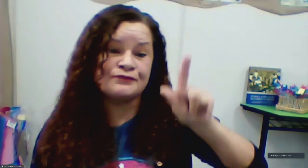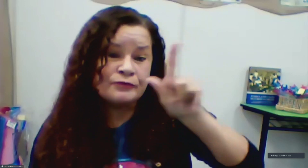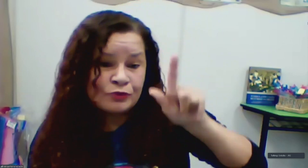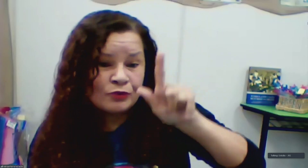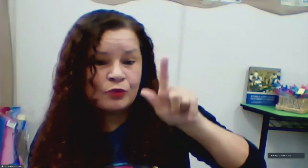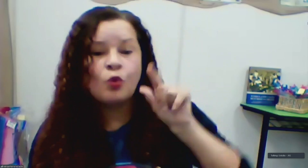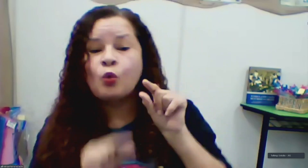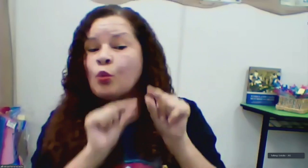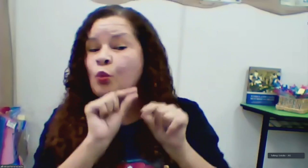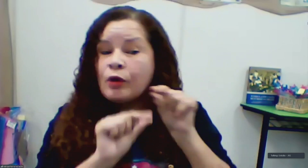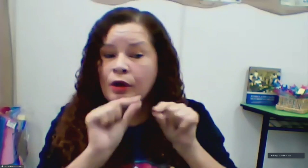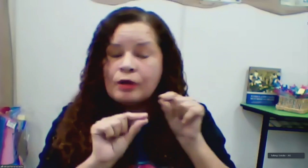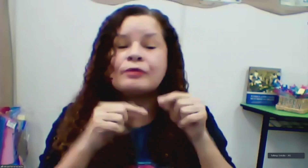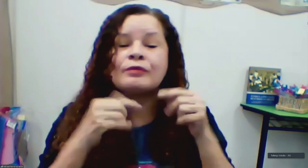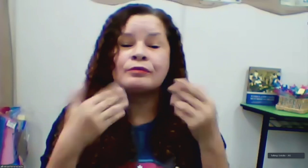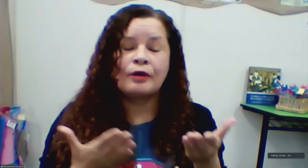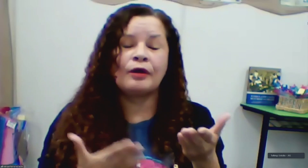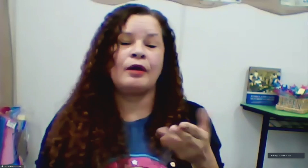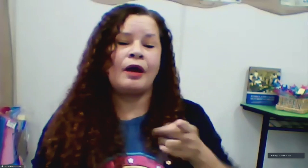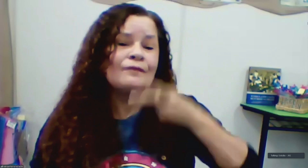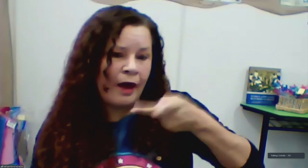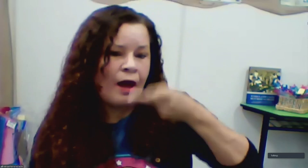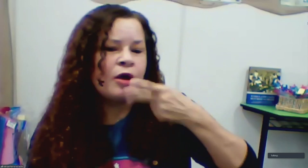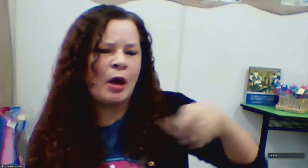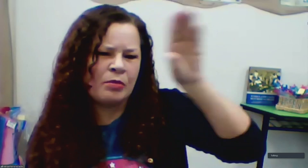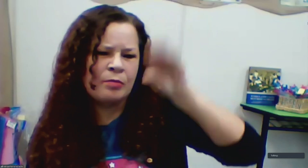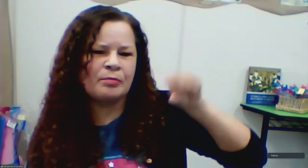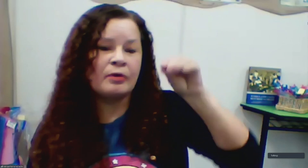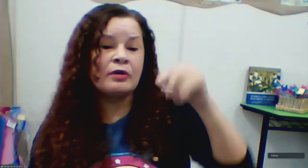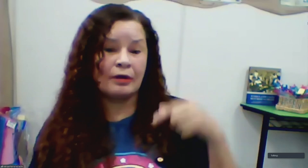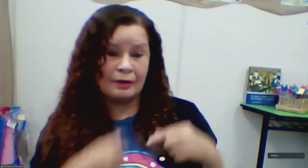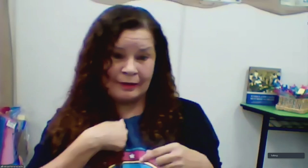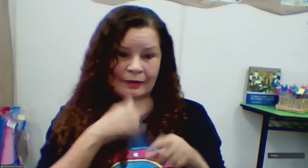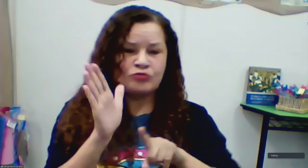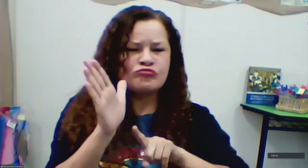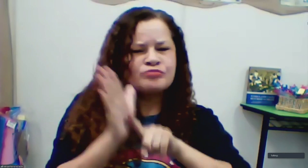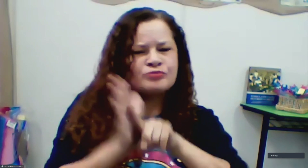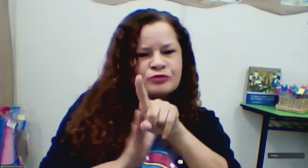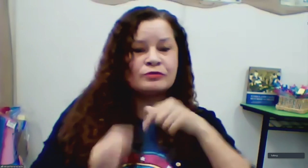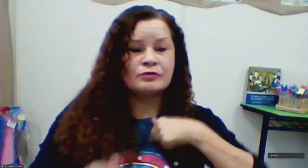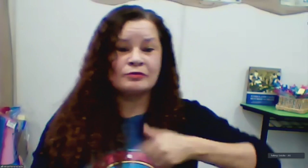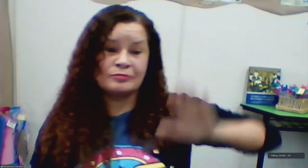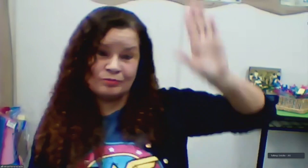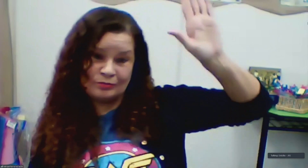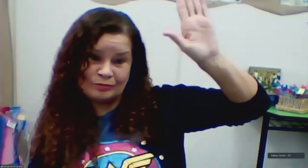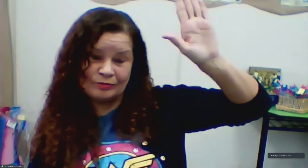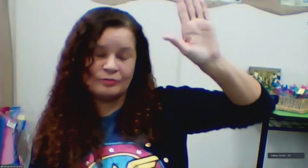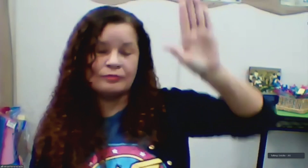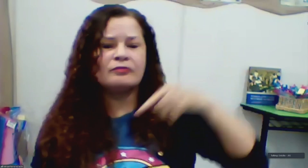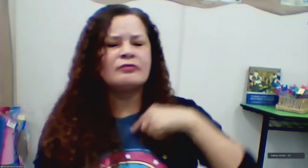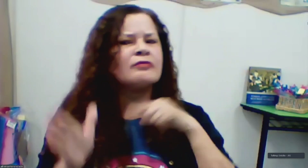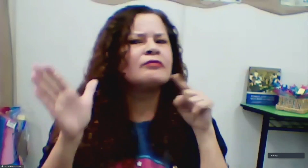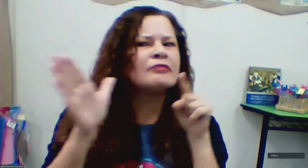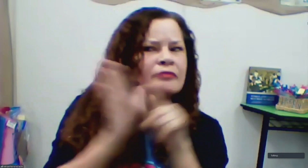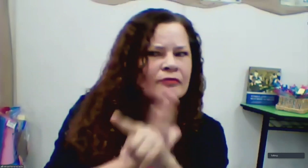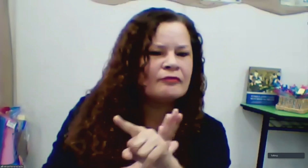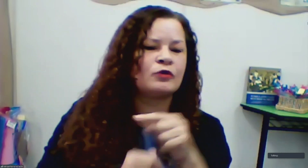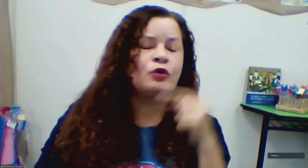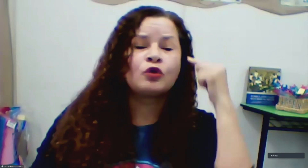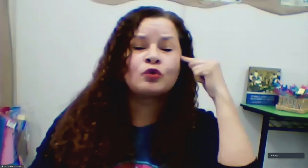falava, e eu perguntava, levantei a mão e disse assim, oi, olha, eu sou surda. Você percebeu? O professor ficou espantado,